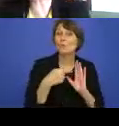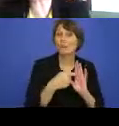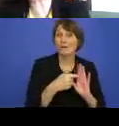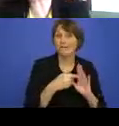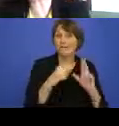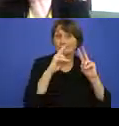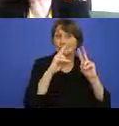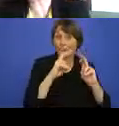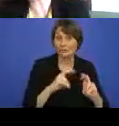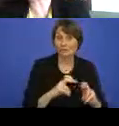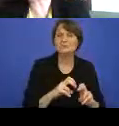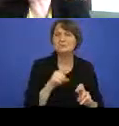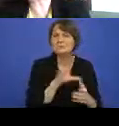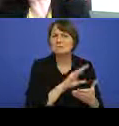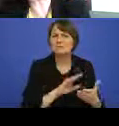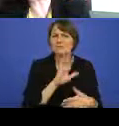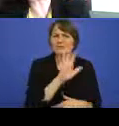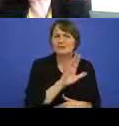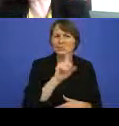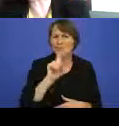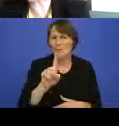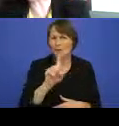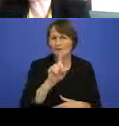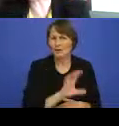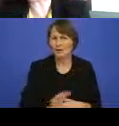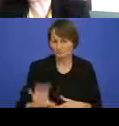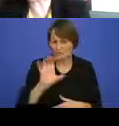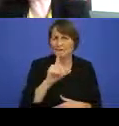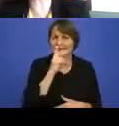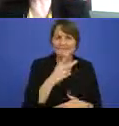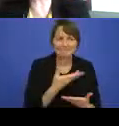parmi 51 pays de revenus faibles ou intermédiaires,